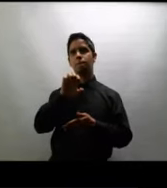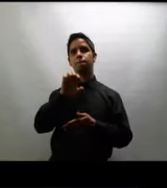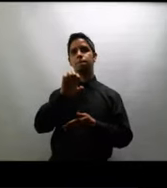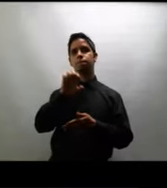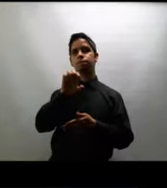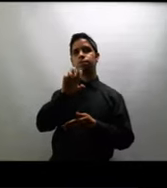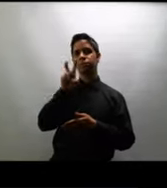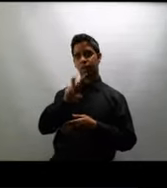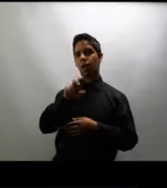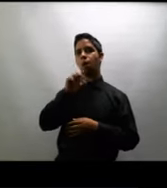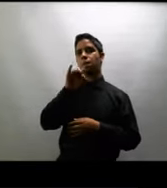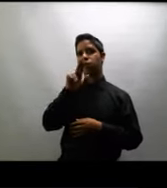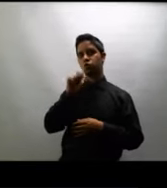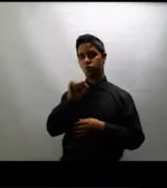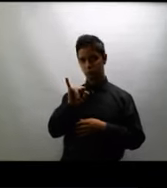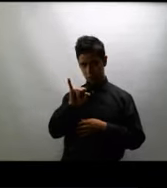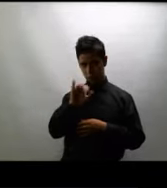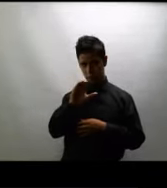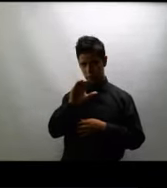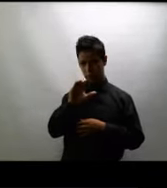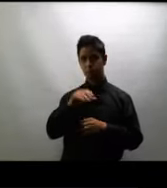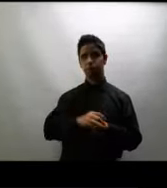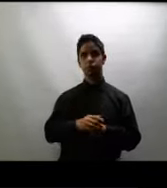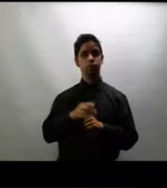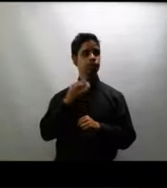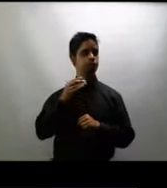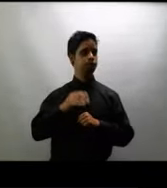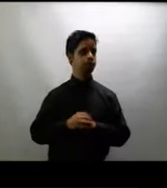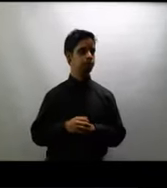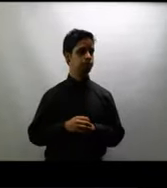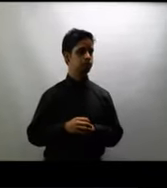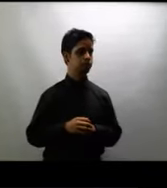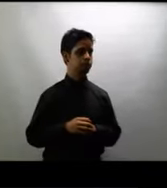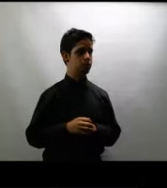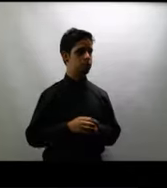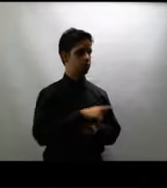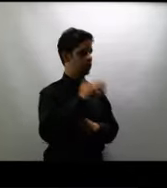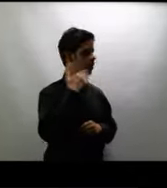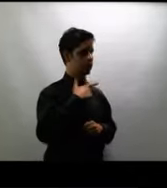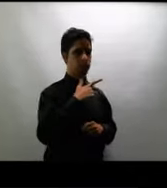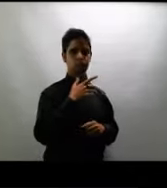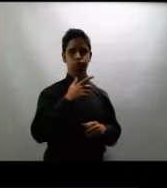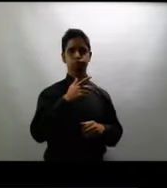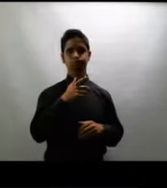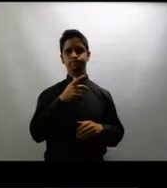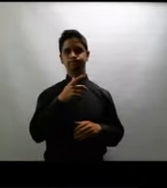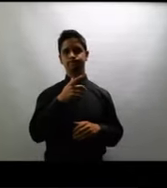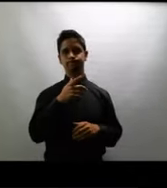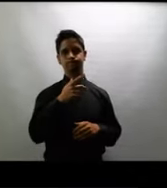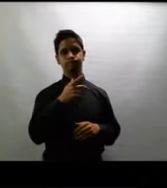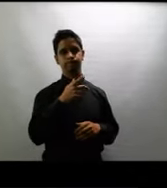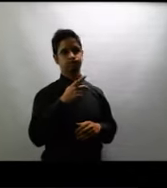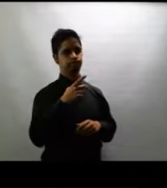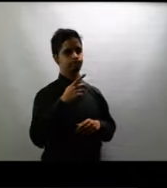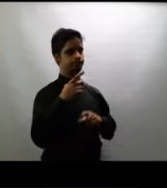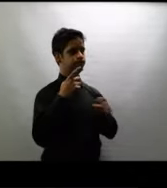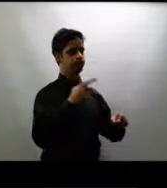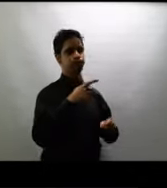cafesmusic@gmail.com. Cafés, recuerde, con una F y dos Z. Mira, yo creo que ella se merece Fruteri. ¿Qué? Con dos yo pensé... y una Y.